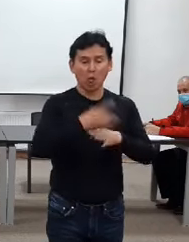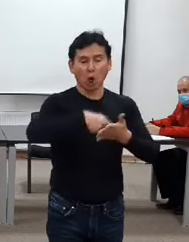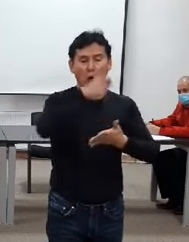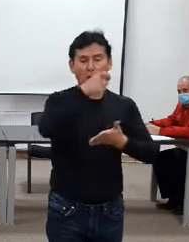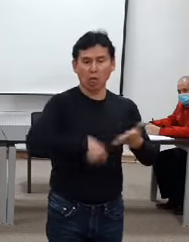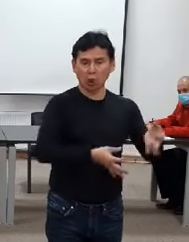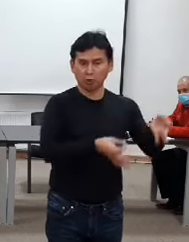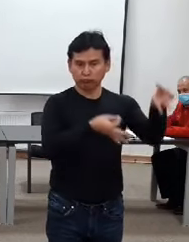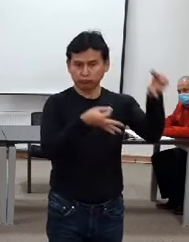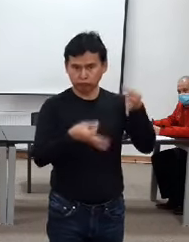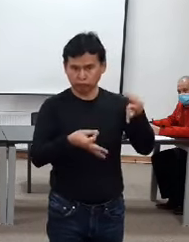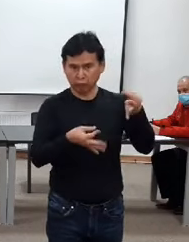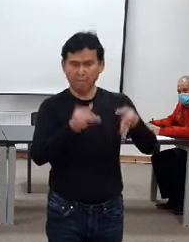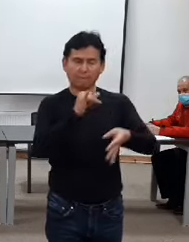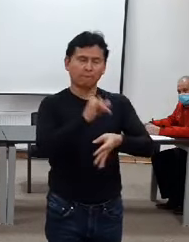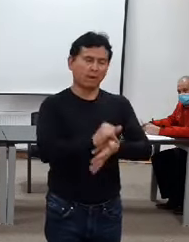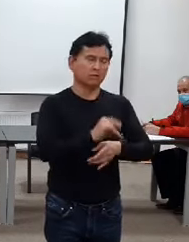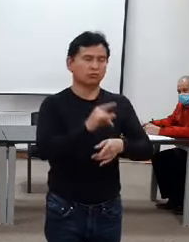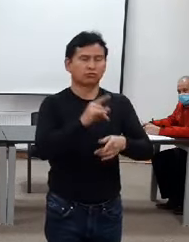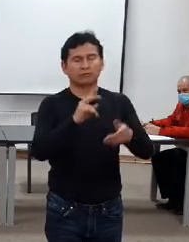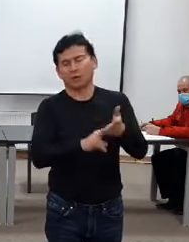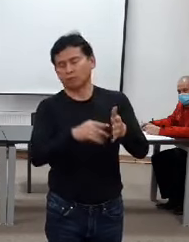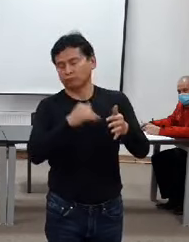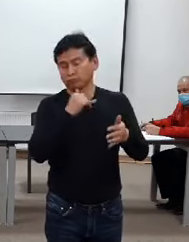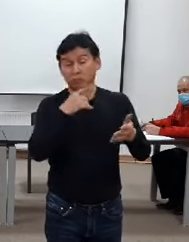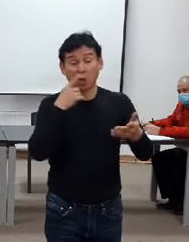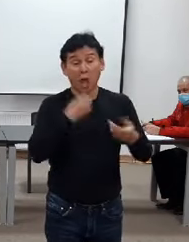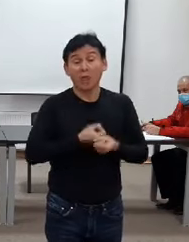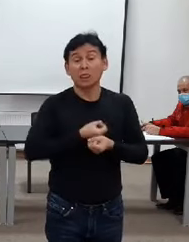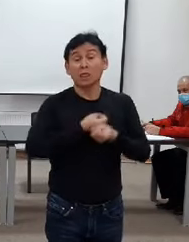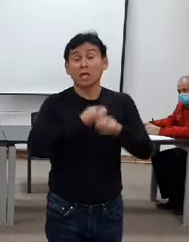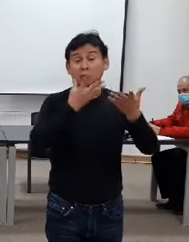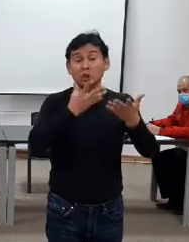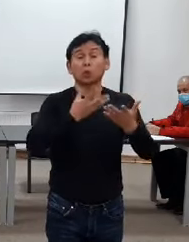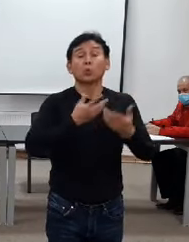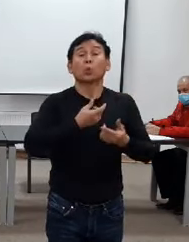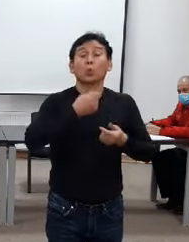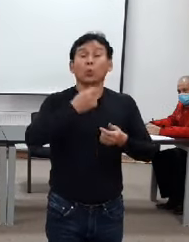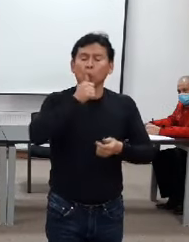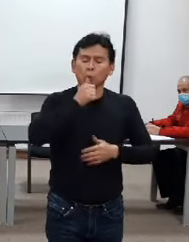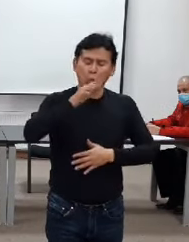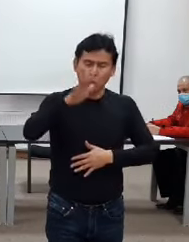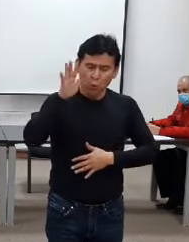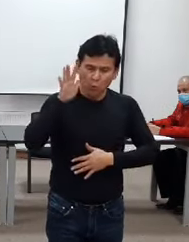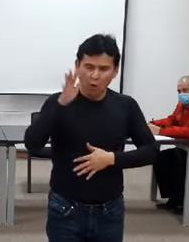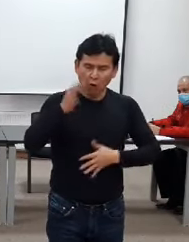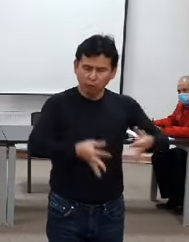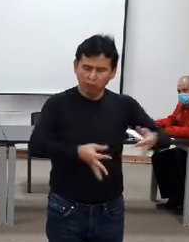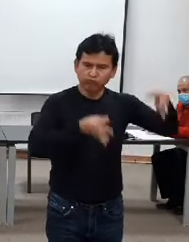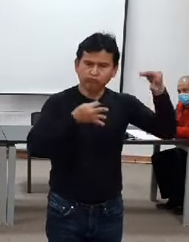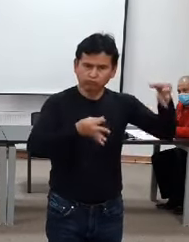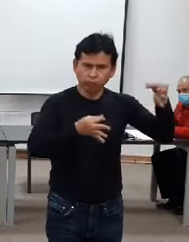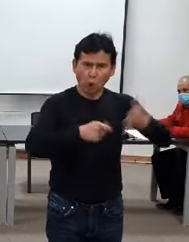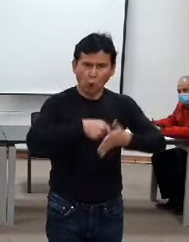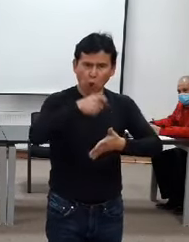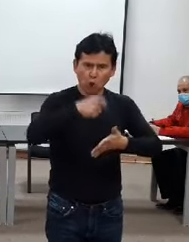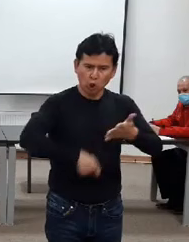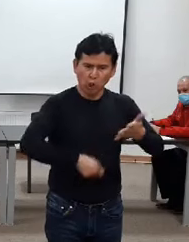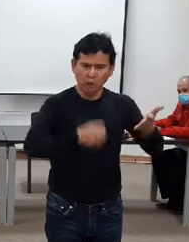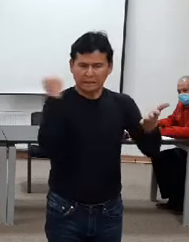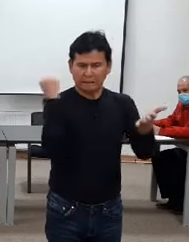trabajo, sea falso o no sea falso, pero vienen con una declaración jurada, un documento formal o un contrato de trabajo